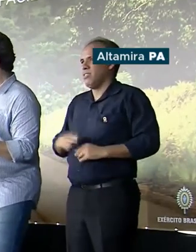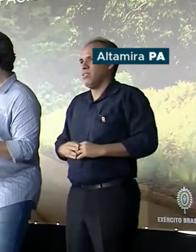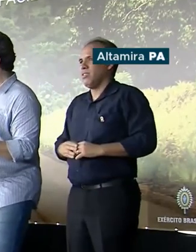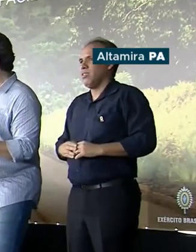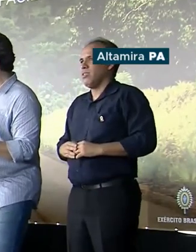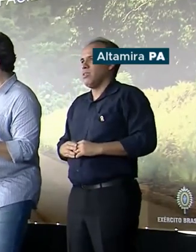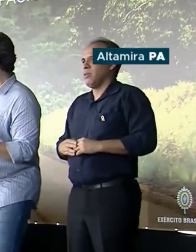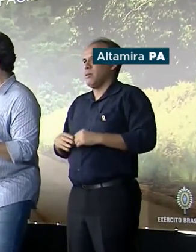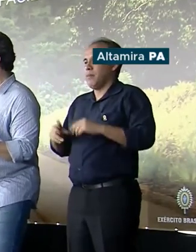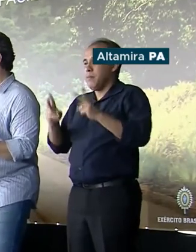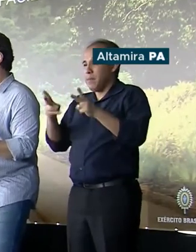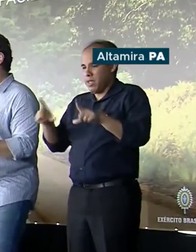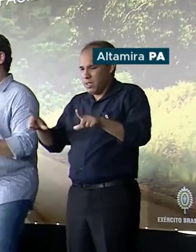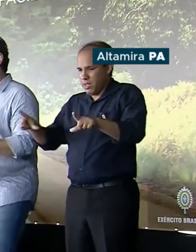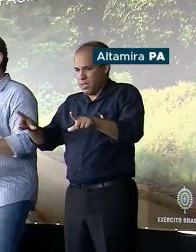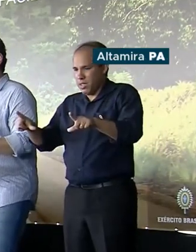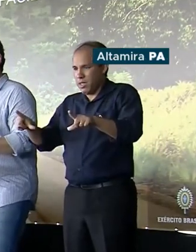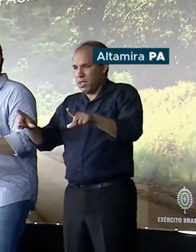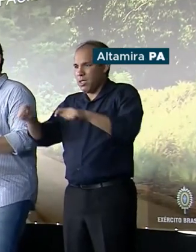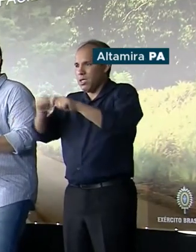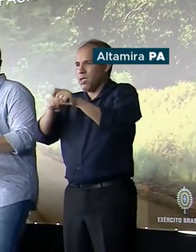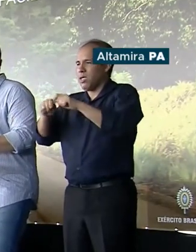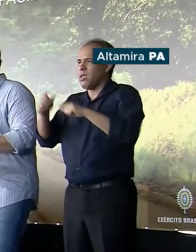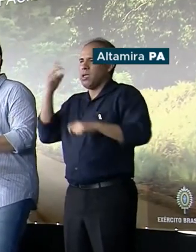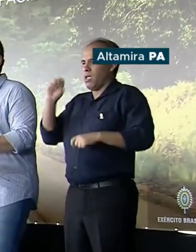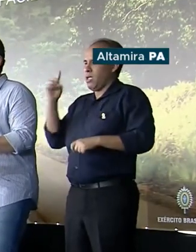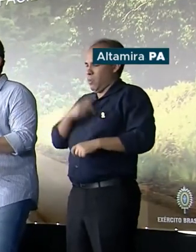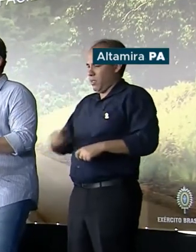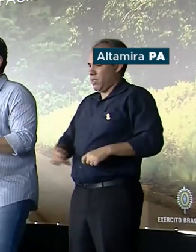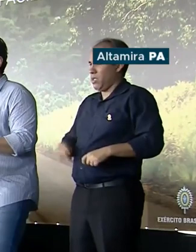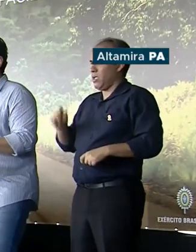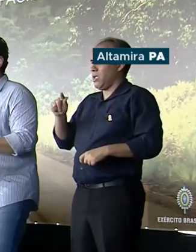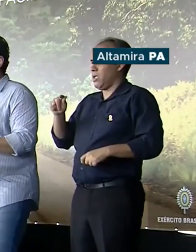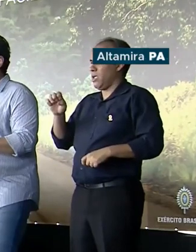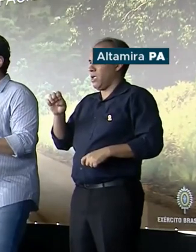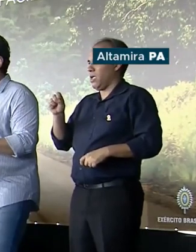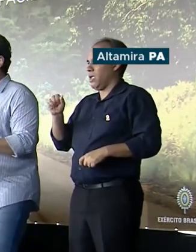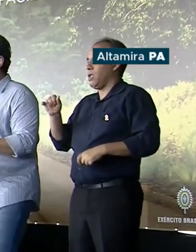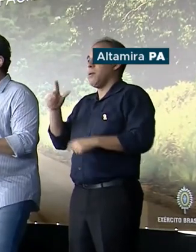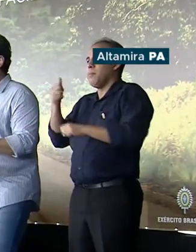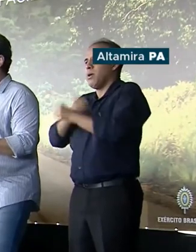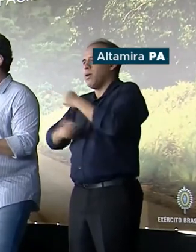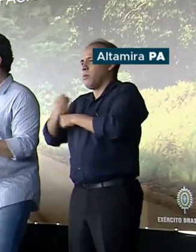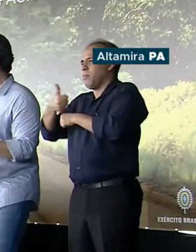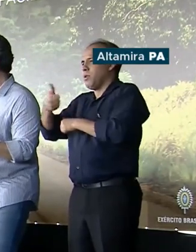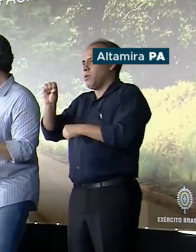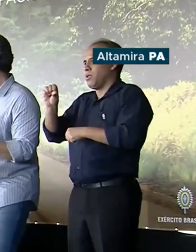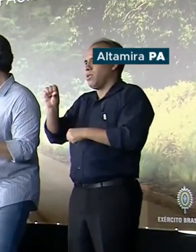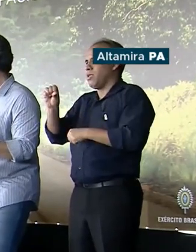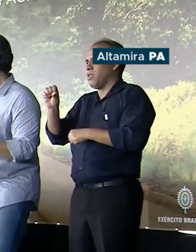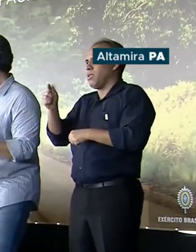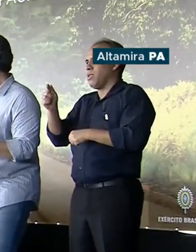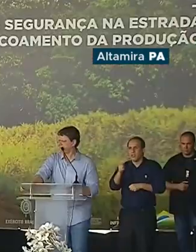descerrando a placa no mesmo lugar que o presidente Geisel, em 1976, marcou a implantação.